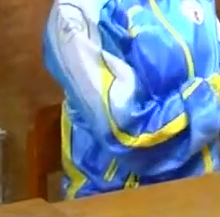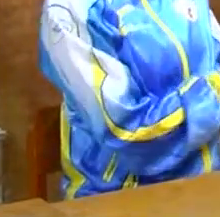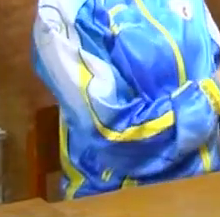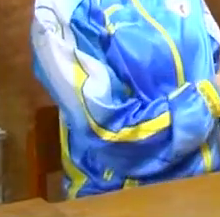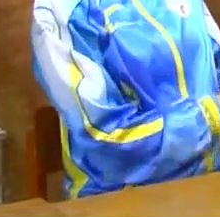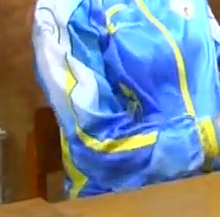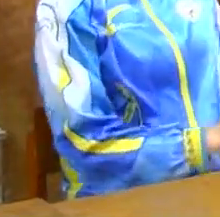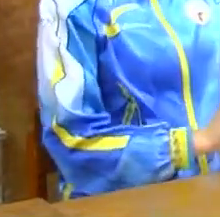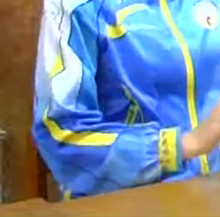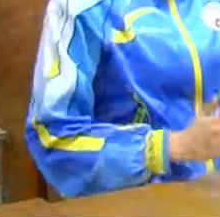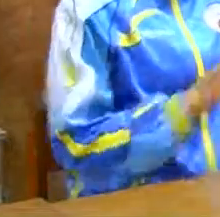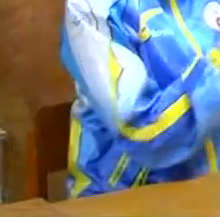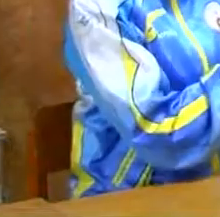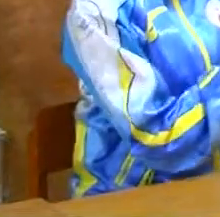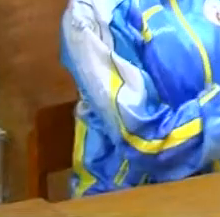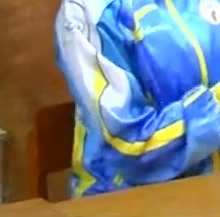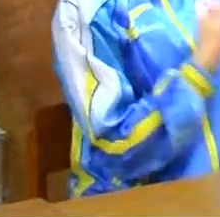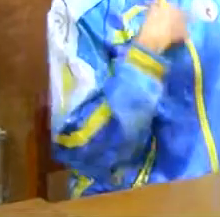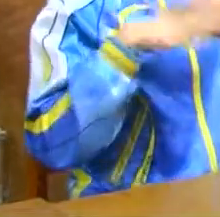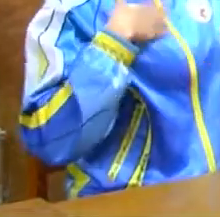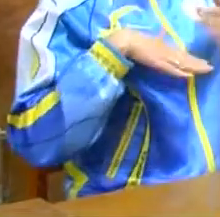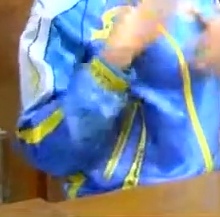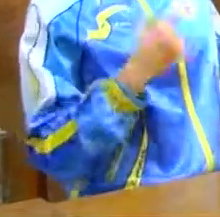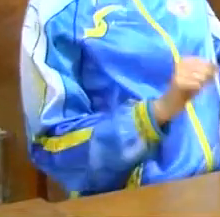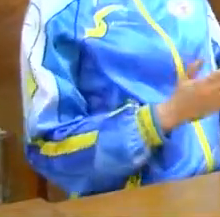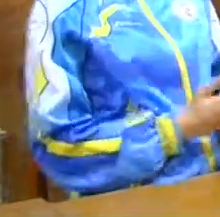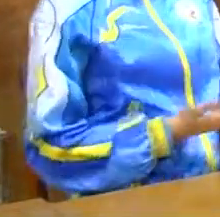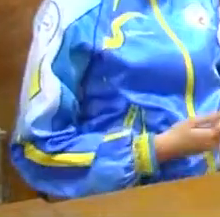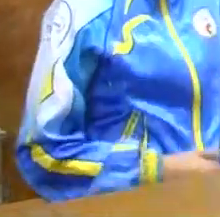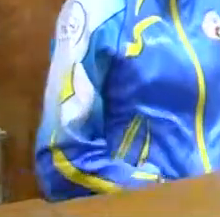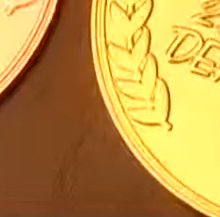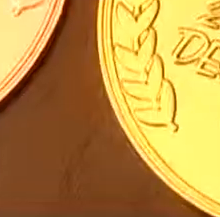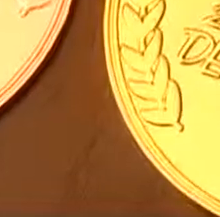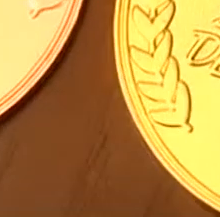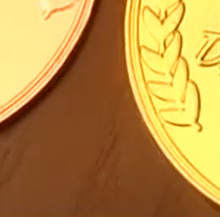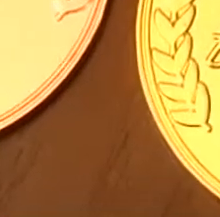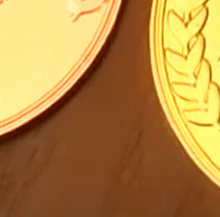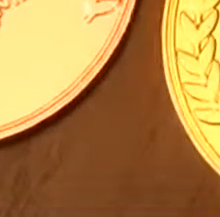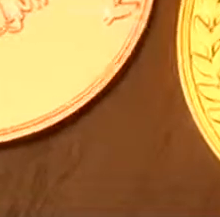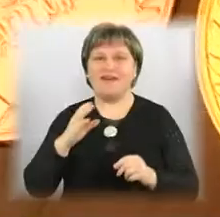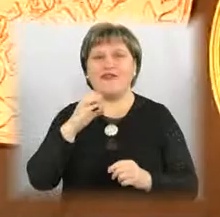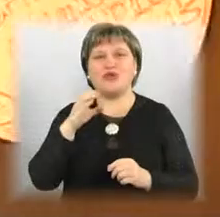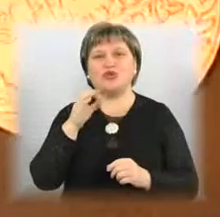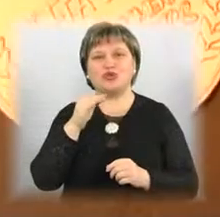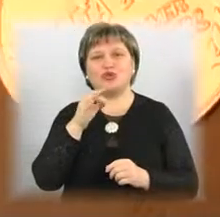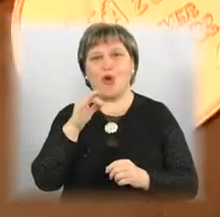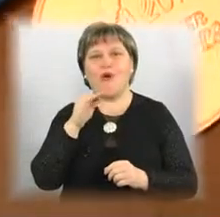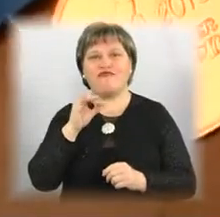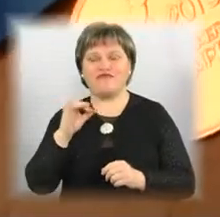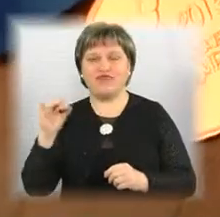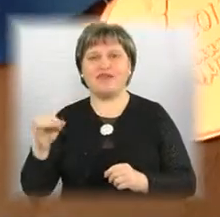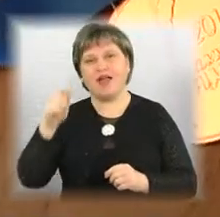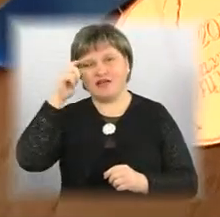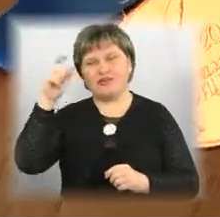А коли вже дізналися, що у нього перше місце, то були дуже щасливі. У Софії Олександр встановив новий